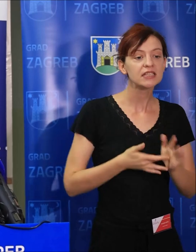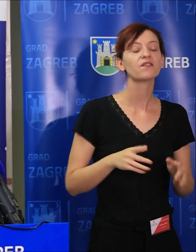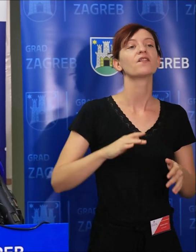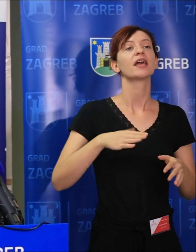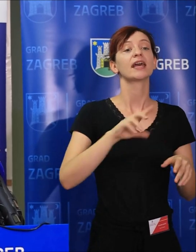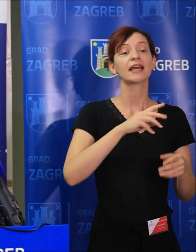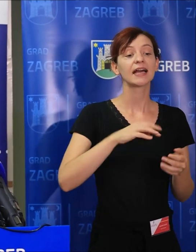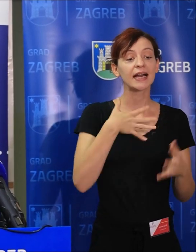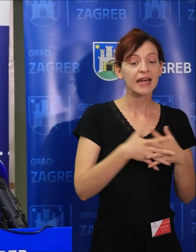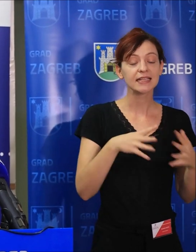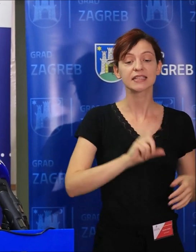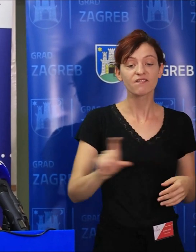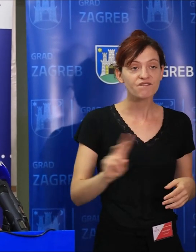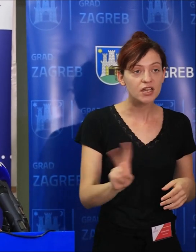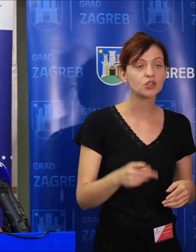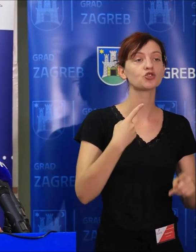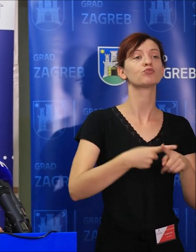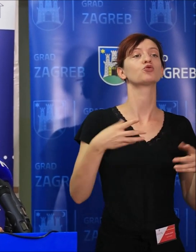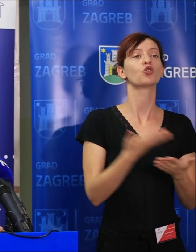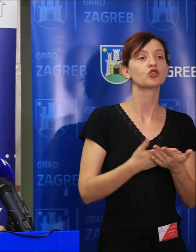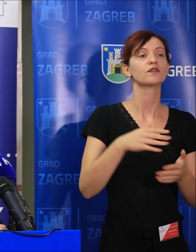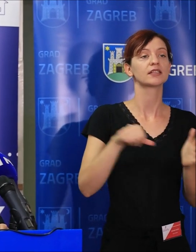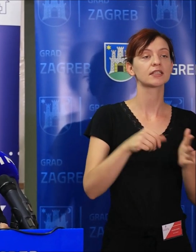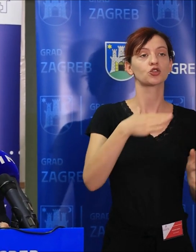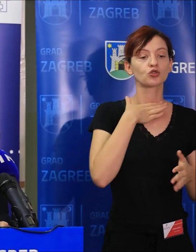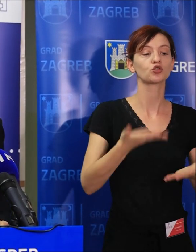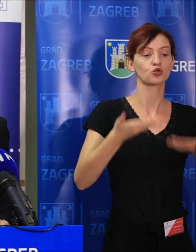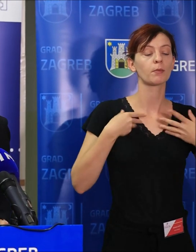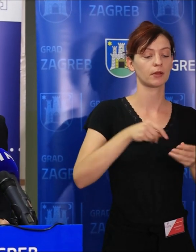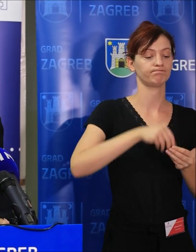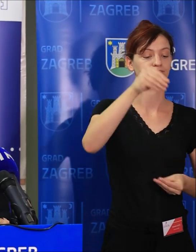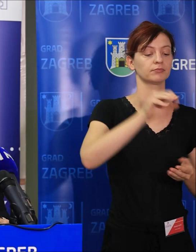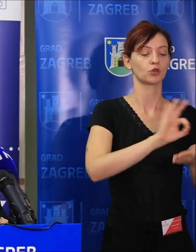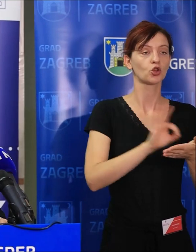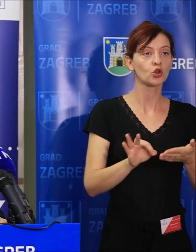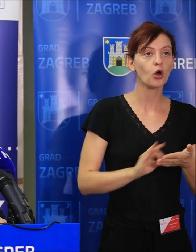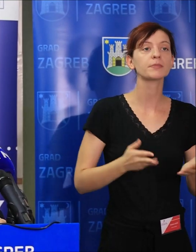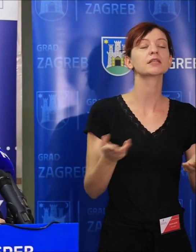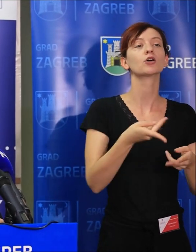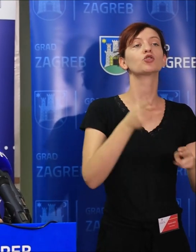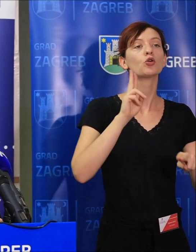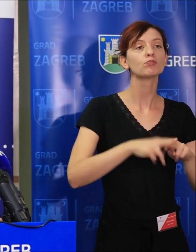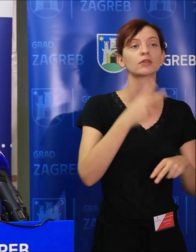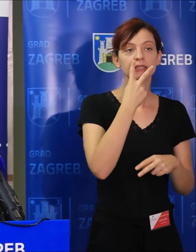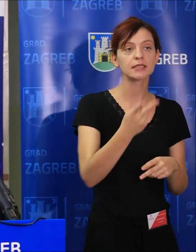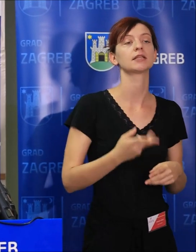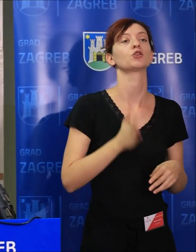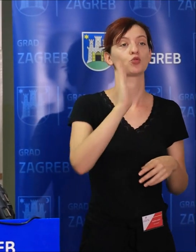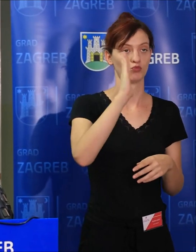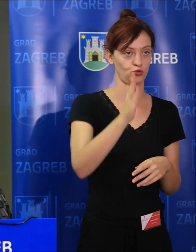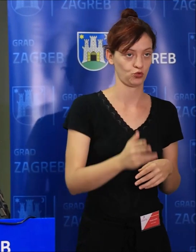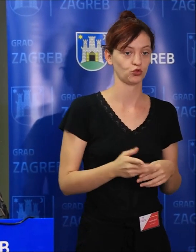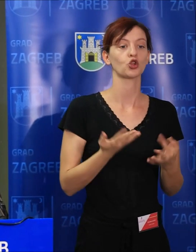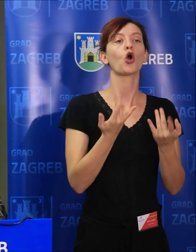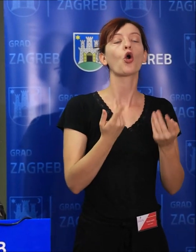i srednje škole dobile su dopis gradskog ureda o tome kako će te 12. u budućnosti izgledati, o koliko se iznosa radi za